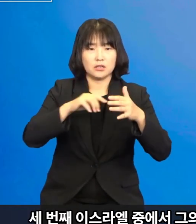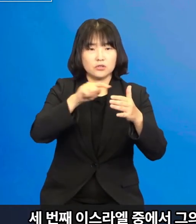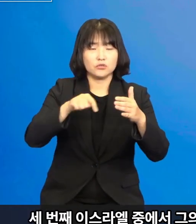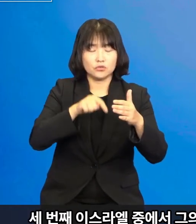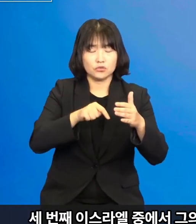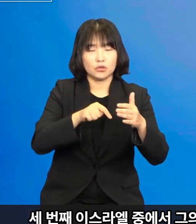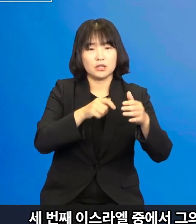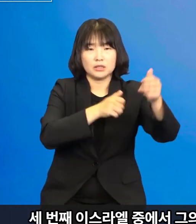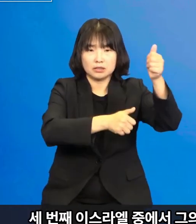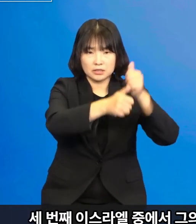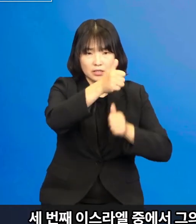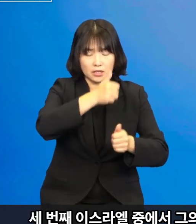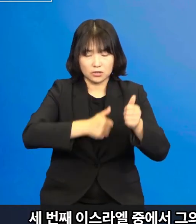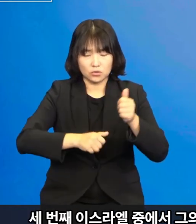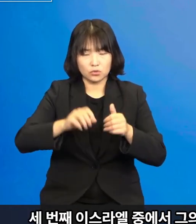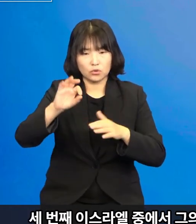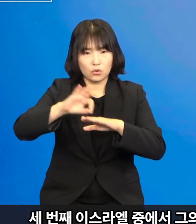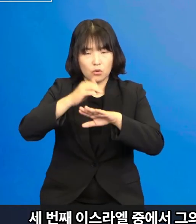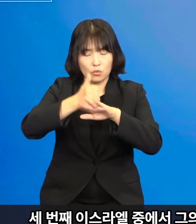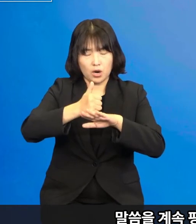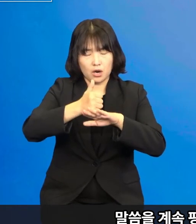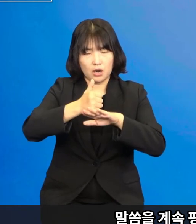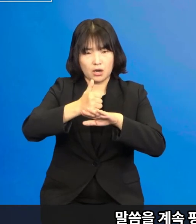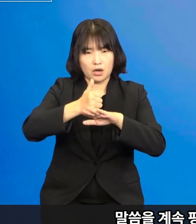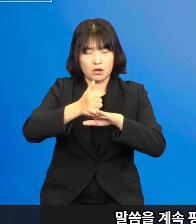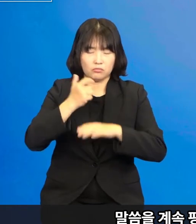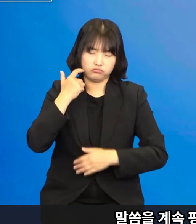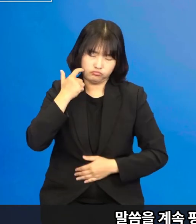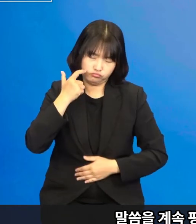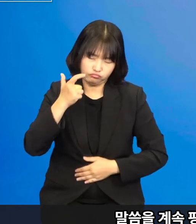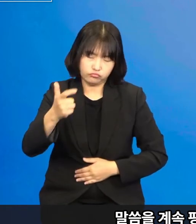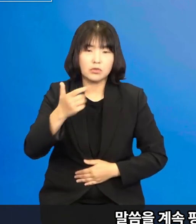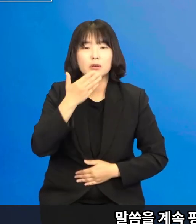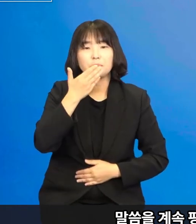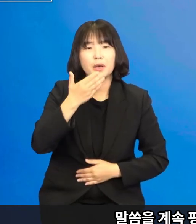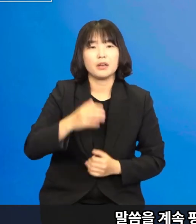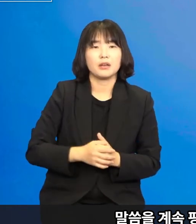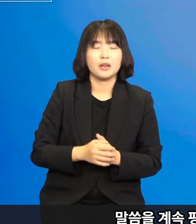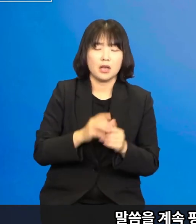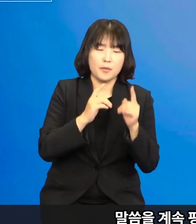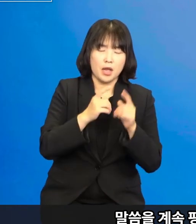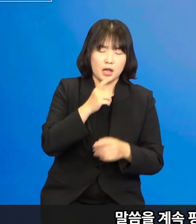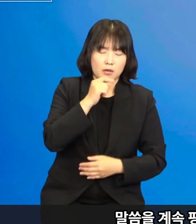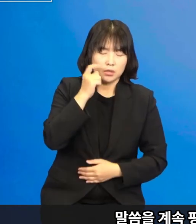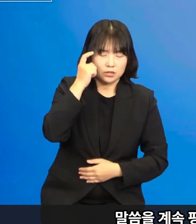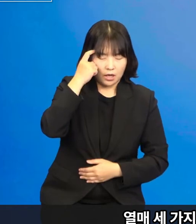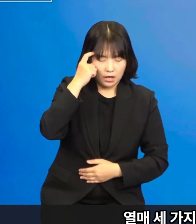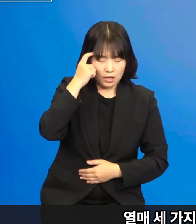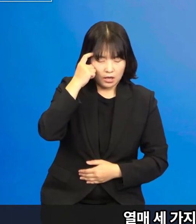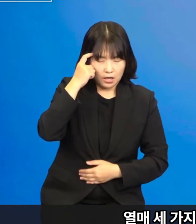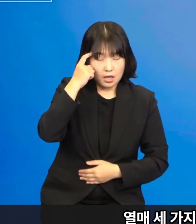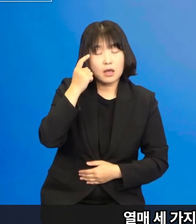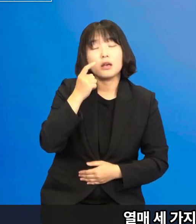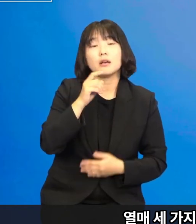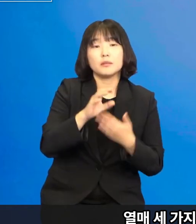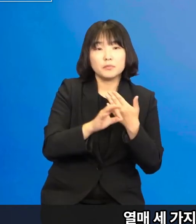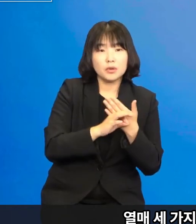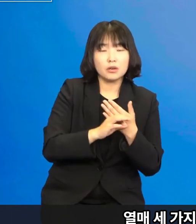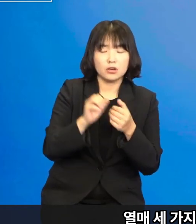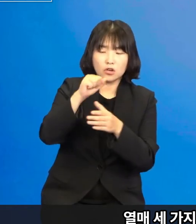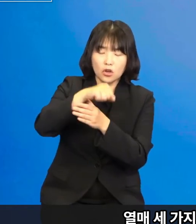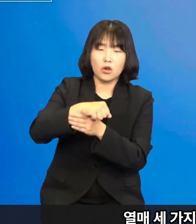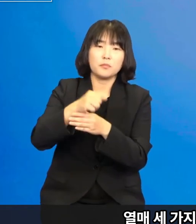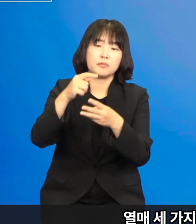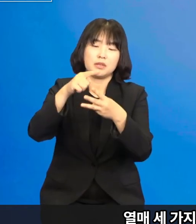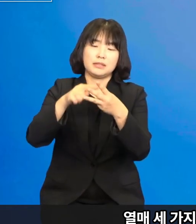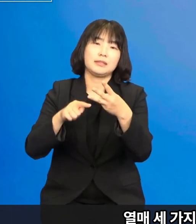자손이 왕위에 있는 날이 장구하리라. 말씀을 계속 평생 묵상하고 읽고 나면 열매 세 가지가 나타난다는